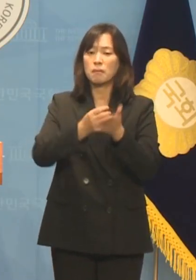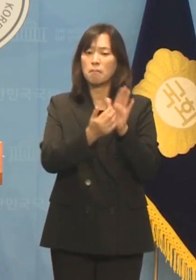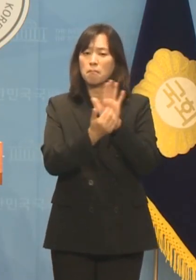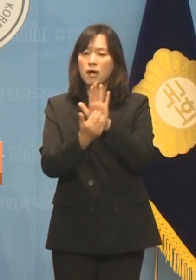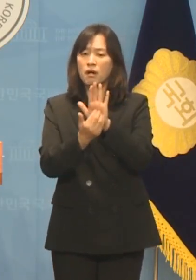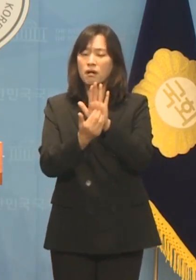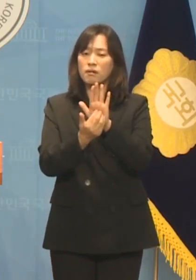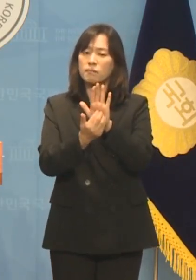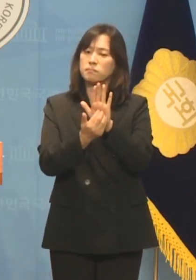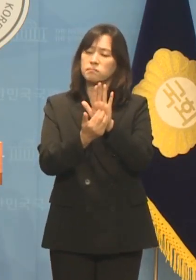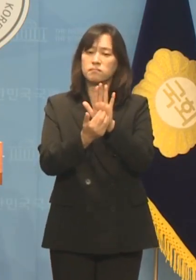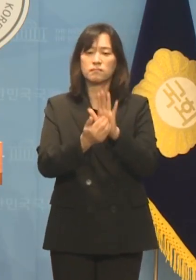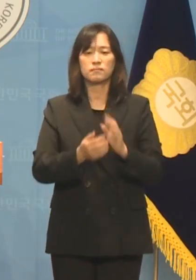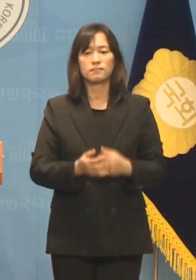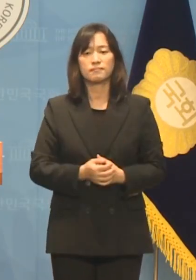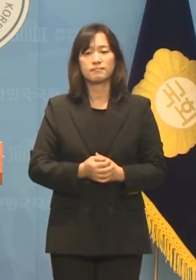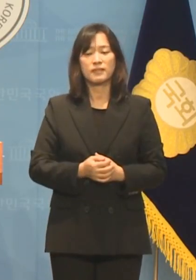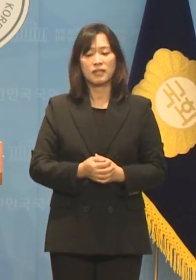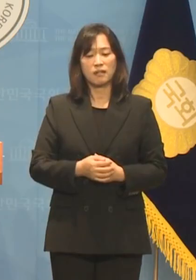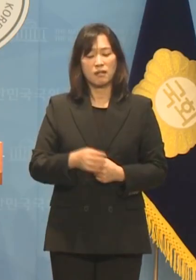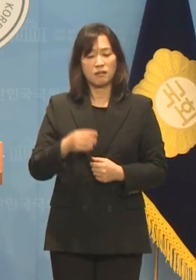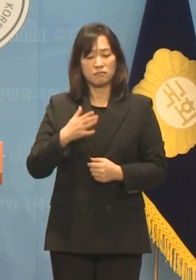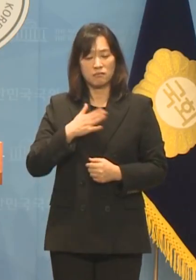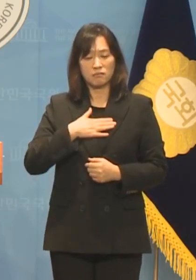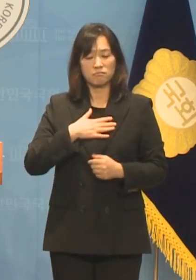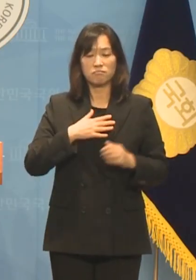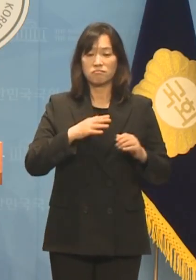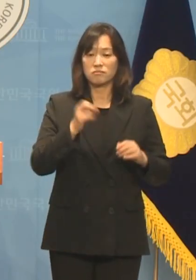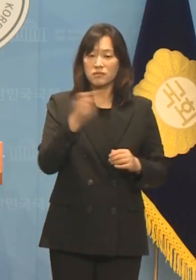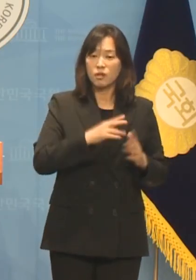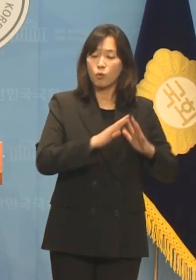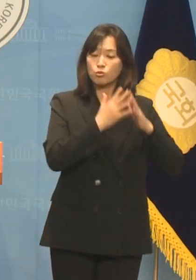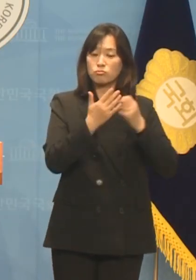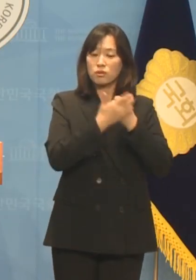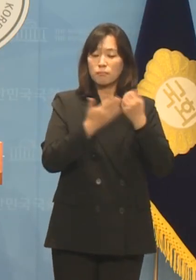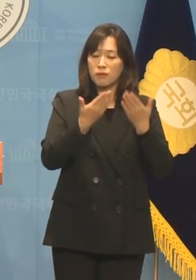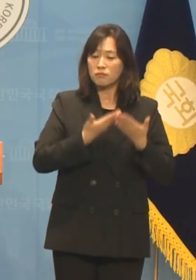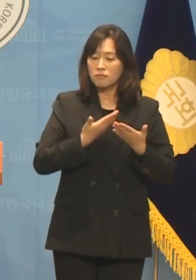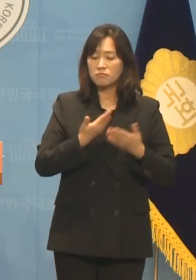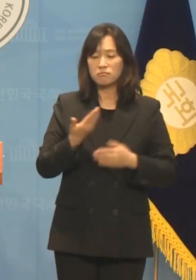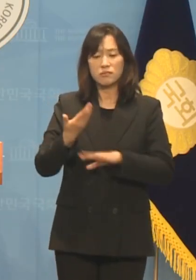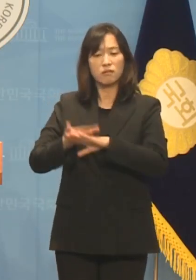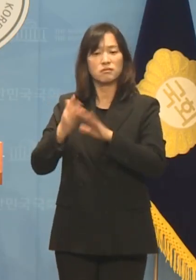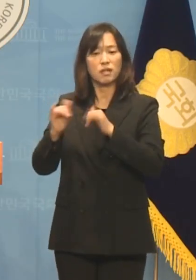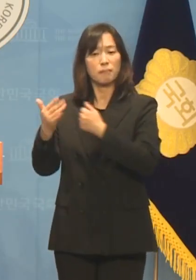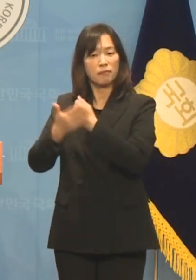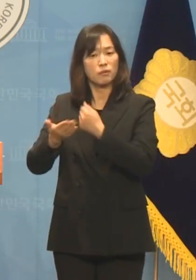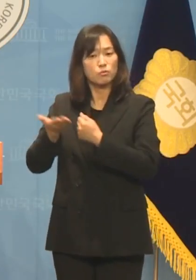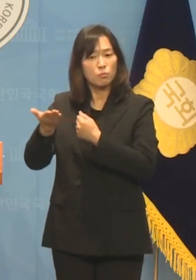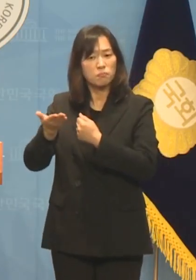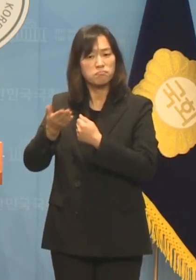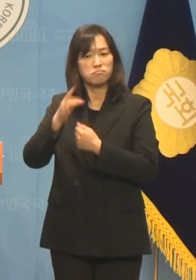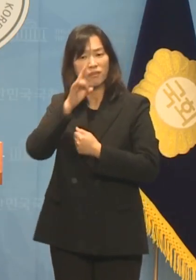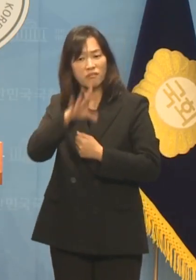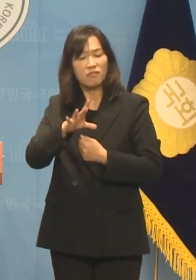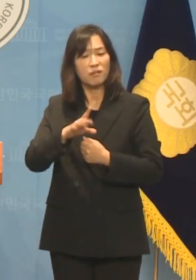막아서고 있습니다. 자기는 재건축 혜택을 받았는데 남이 혜택을 받는 것은 안 된다고